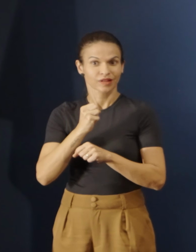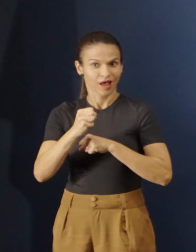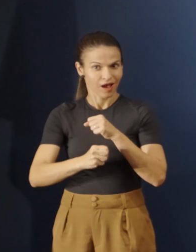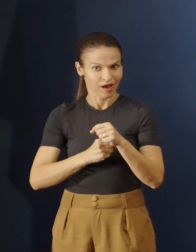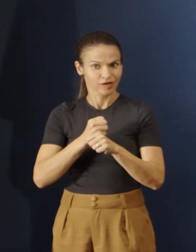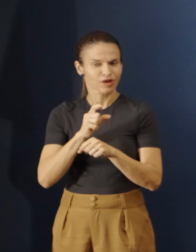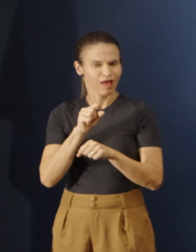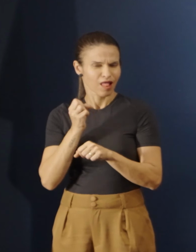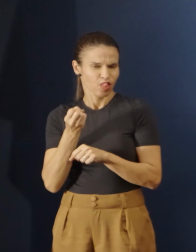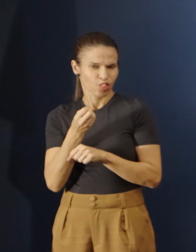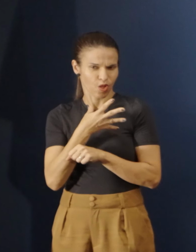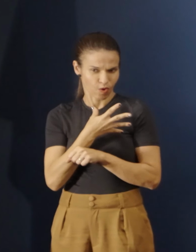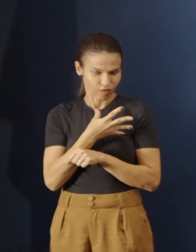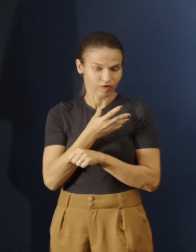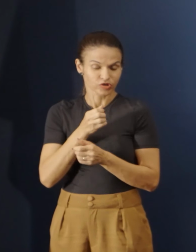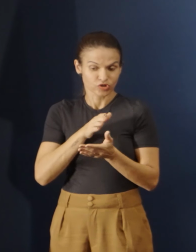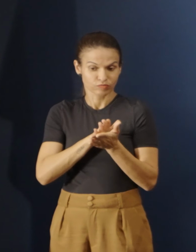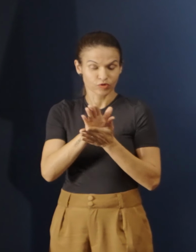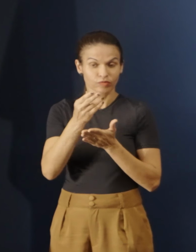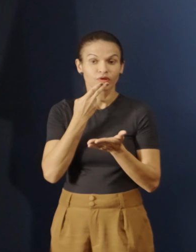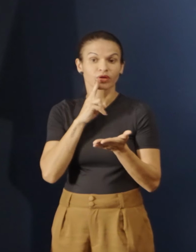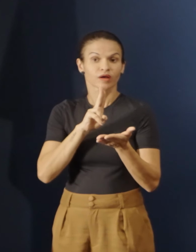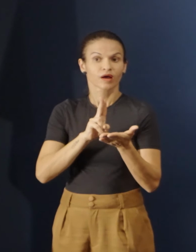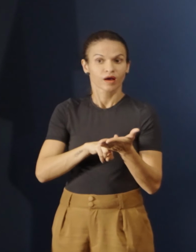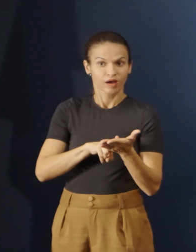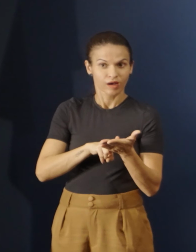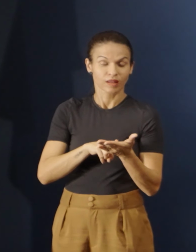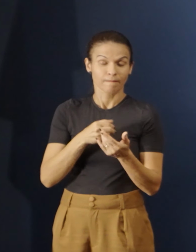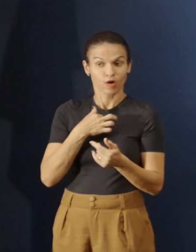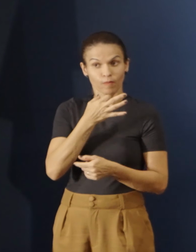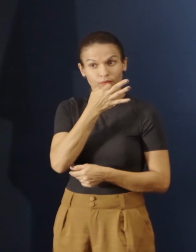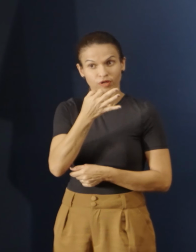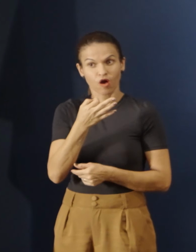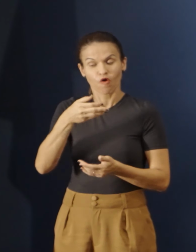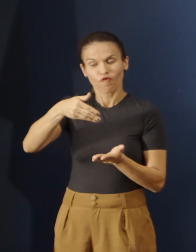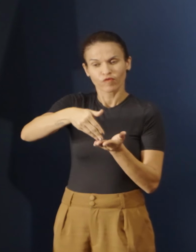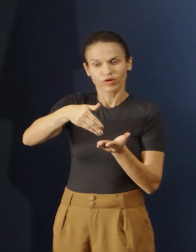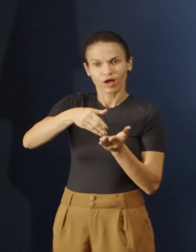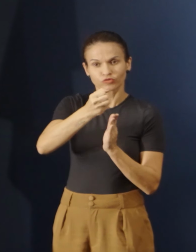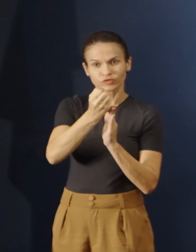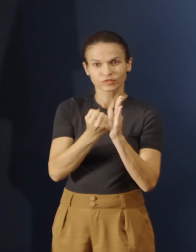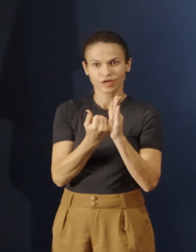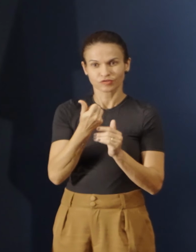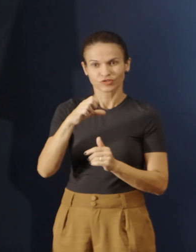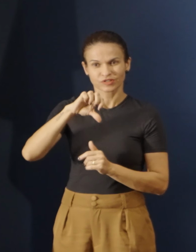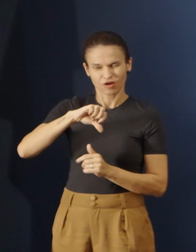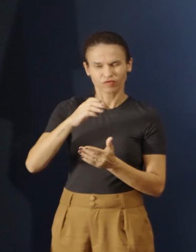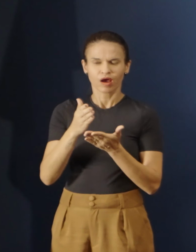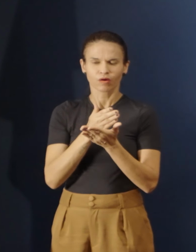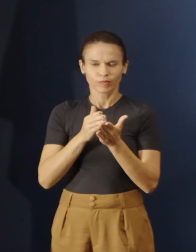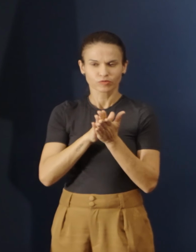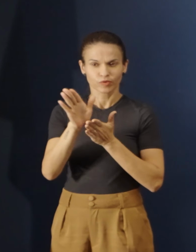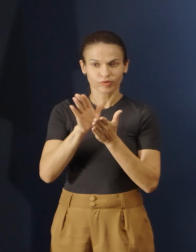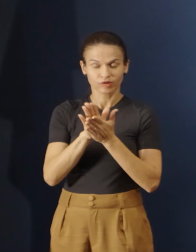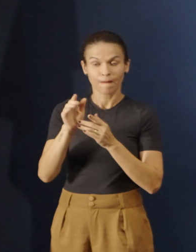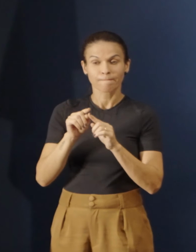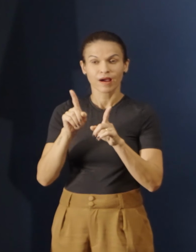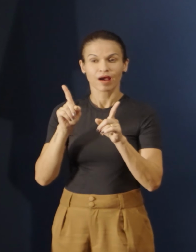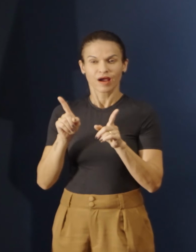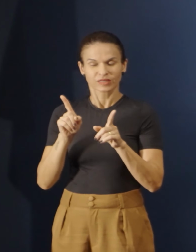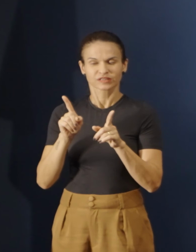é algo novo. Então a gente publica cartas desde, na minha opinião, já no final do século XIX já tem algumas publicações, mas dessa